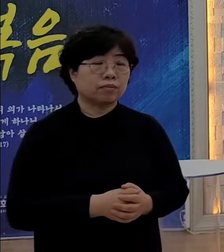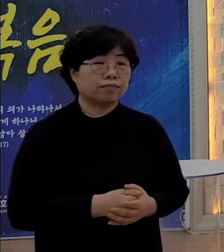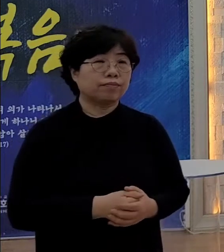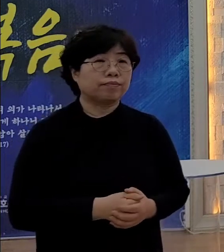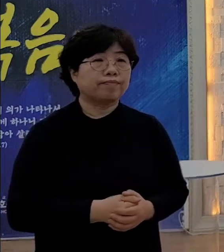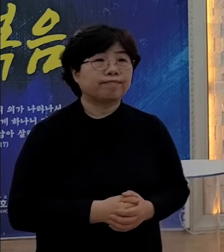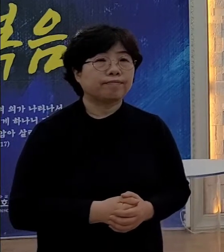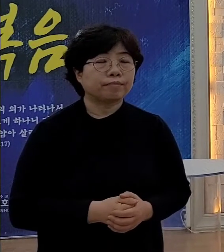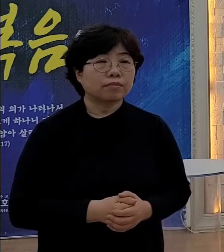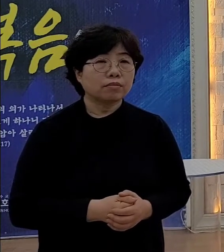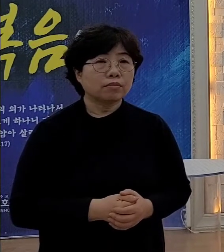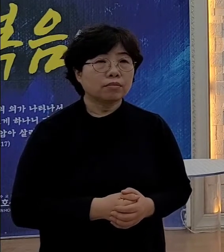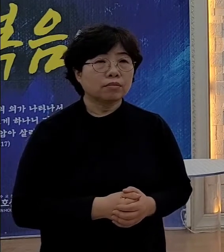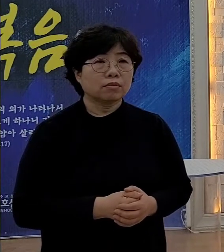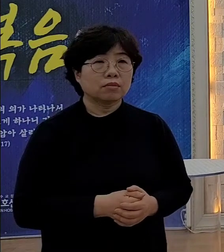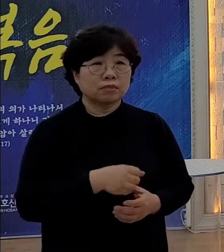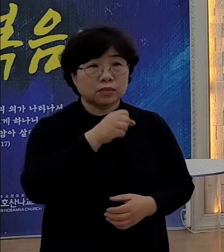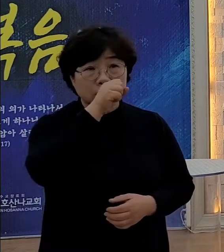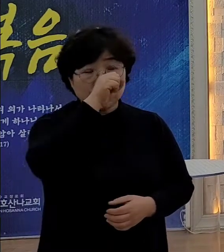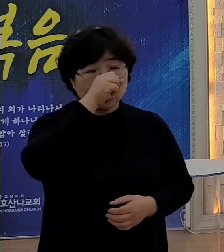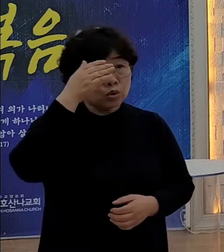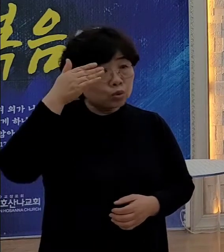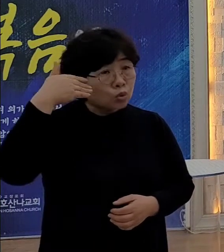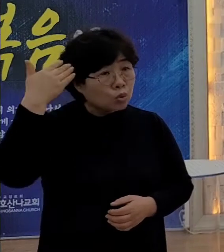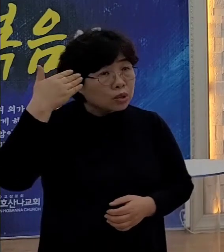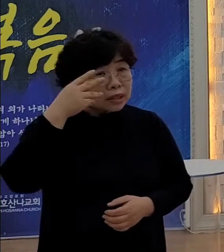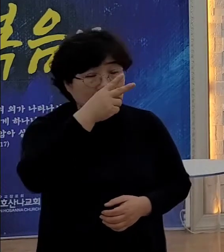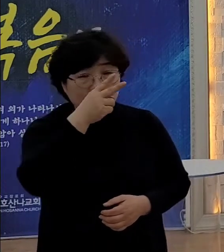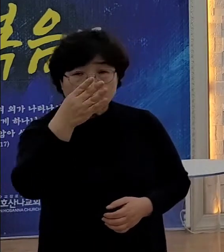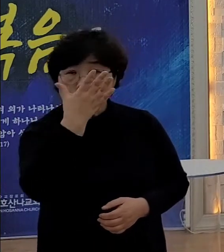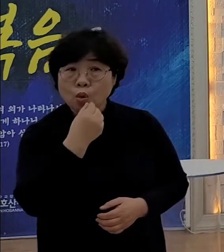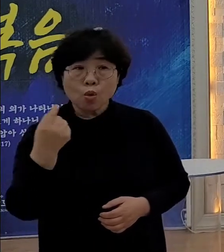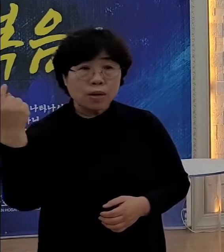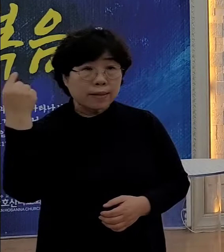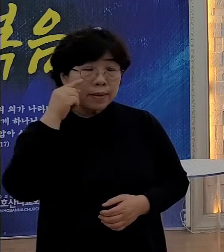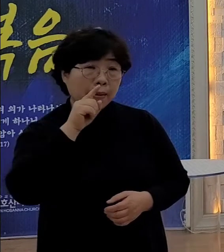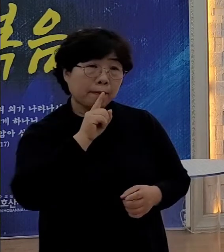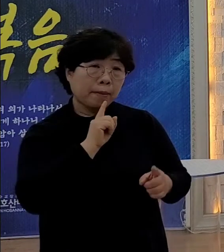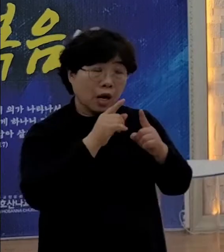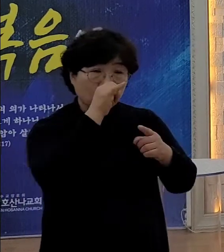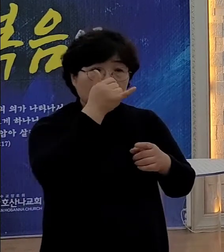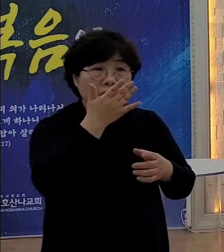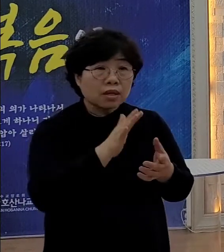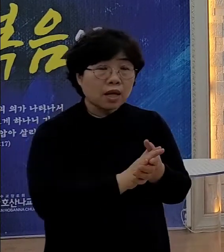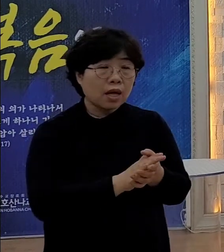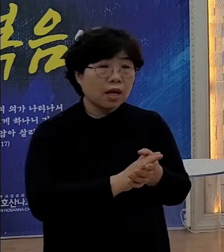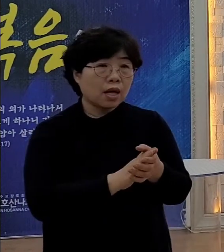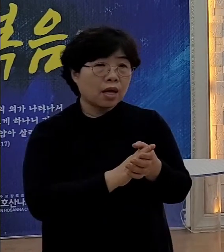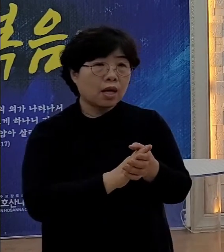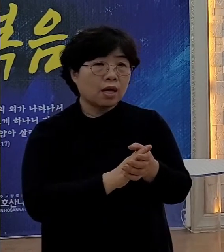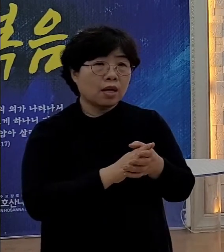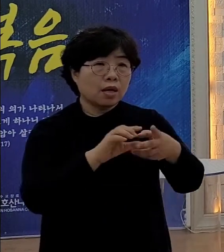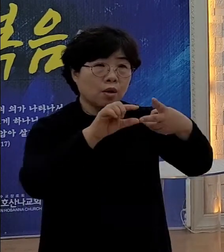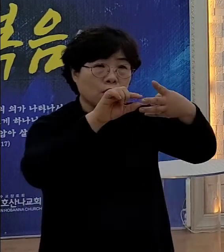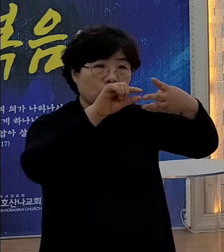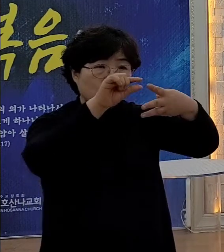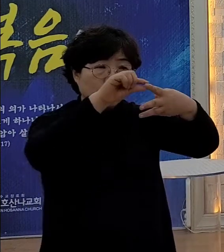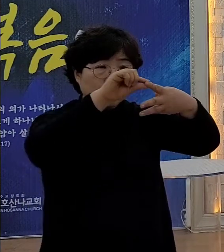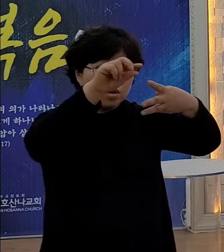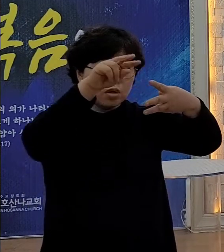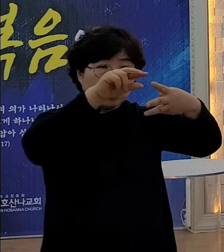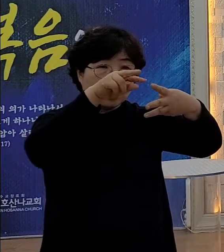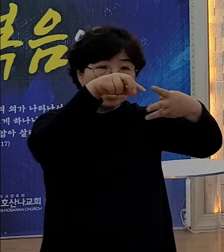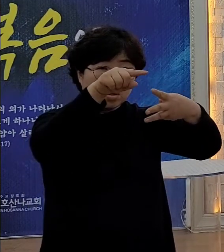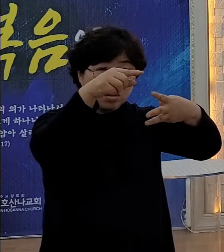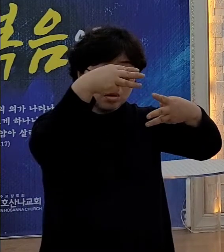소식. 좋은 소식이라는 이 복음을 담고 있는데 어떻게 이렇게 본론을 시작하면서 무서운 이